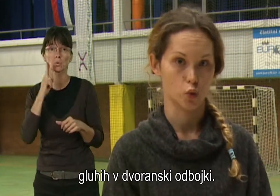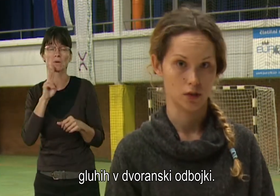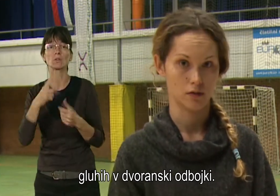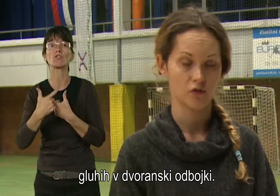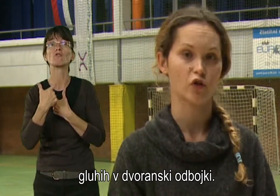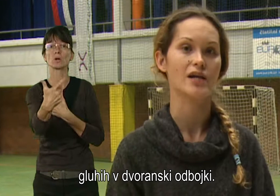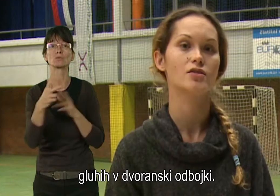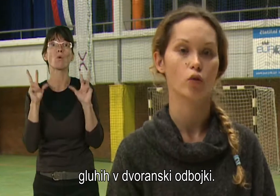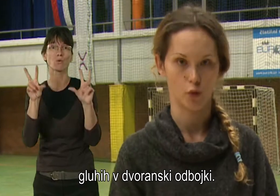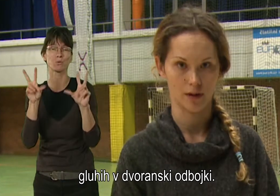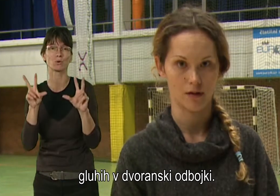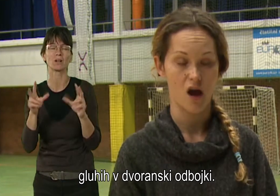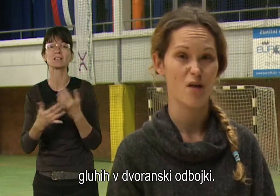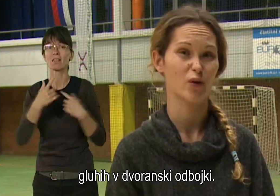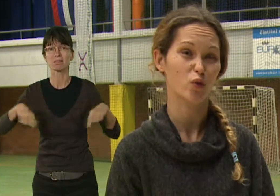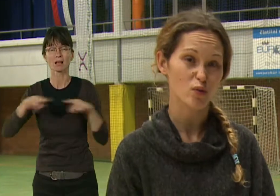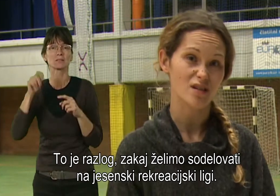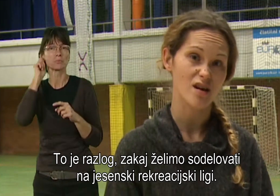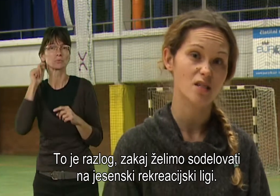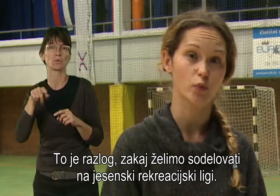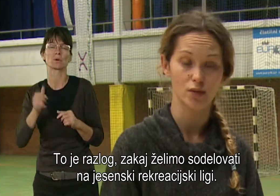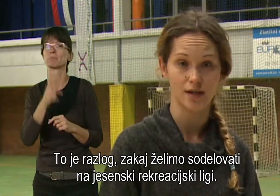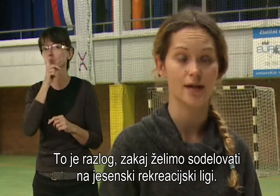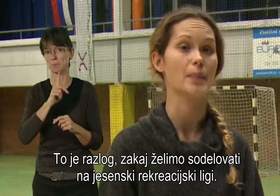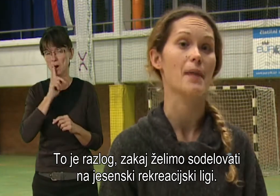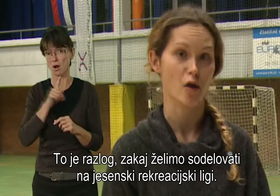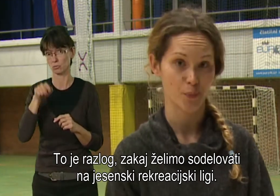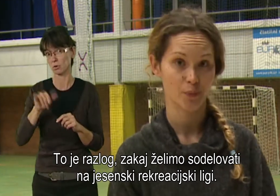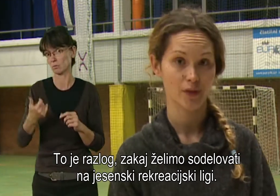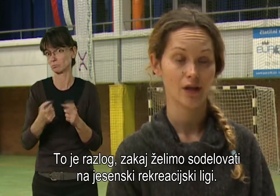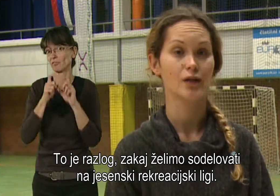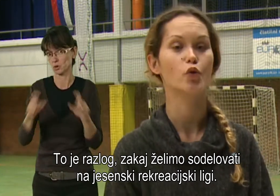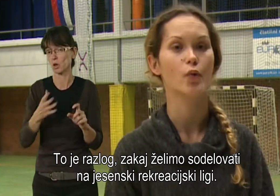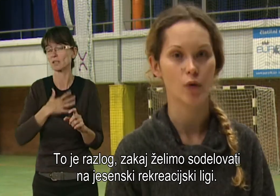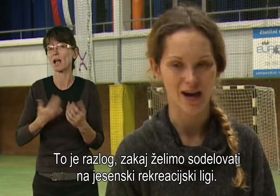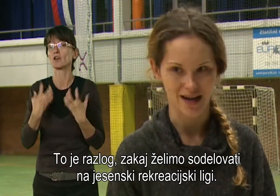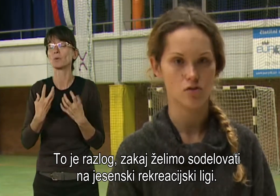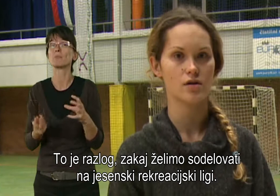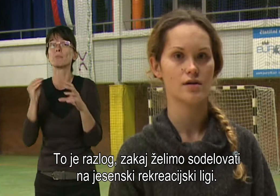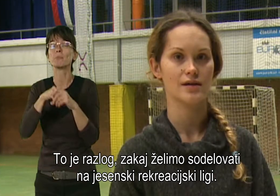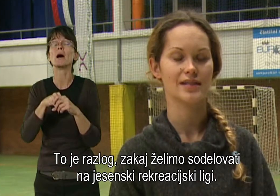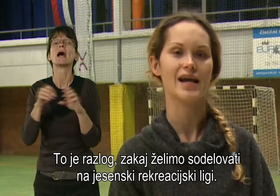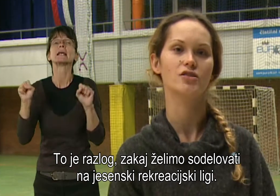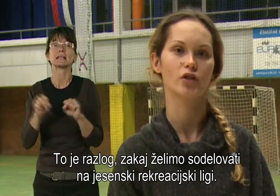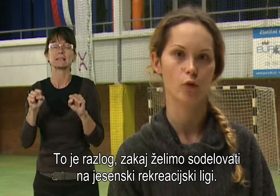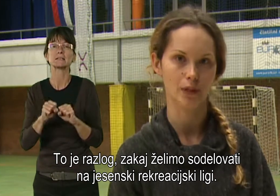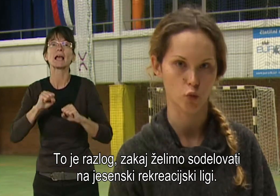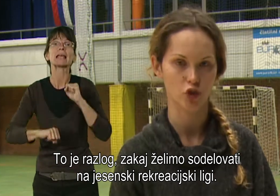gluhih v dvoranski odbojki. Ampak to za nas punce je premalo. In to je bil razlog, zakaj se želimo